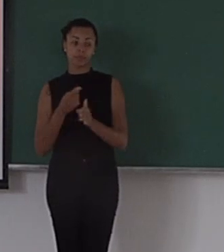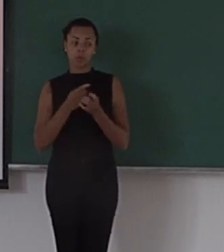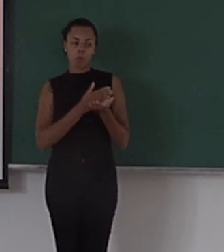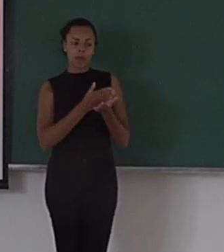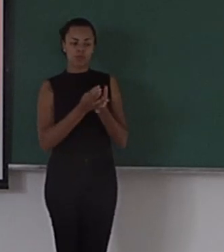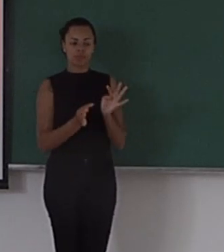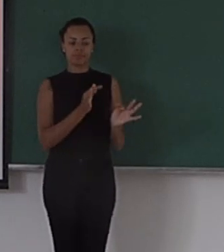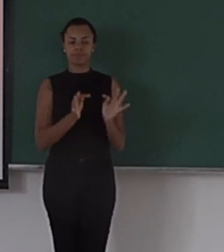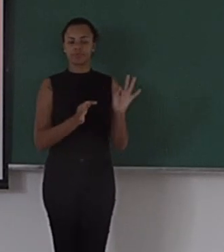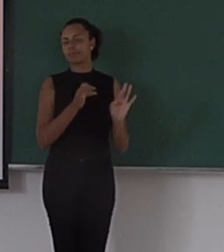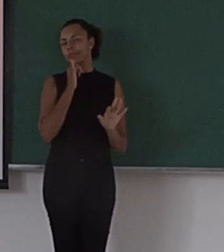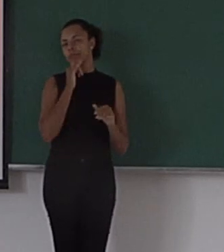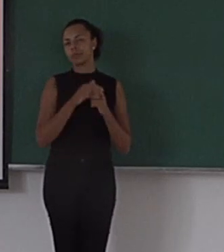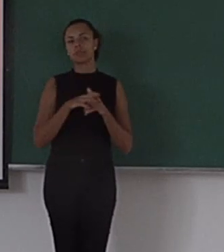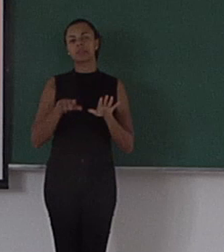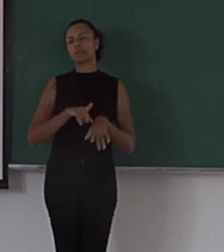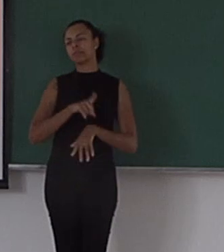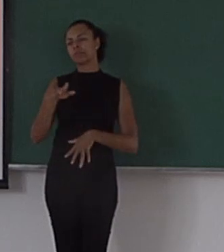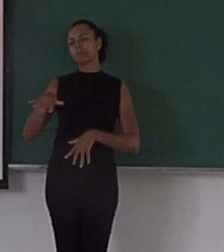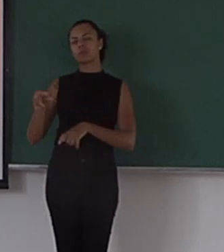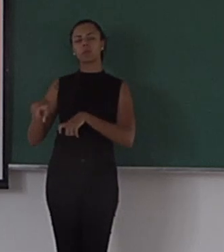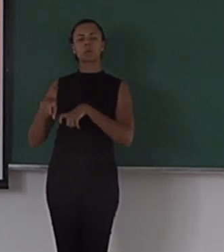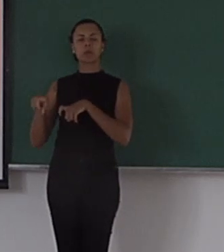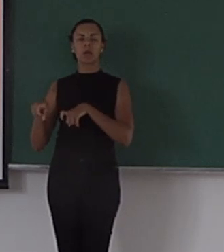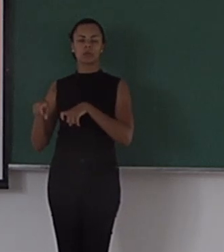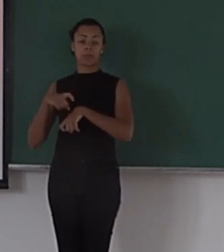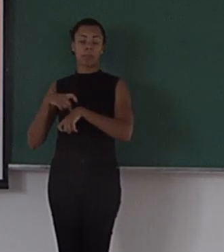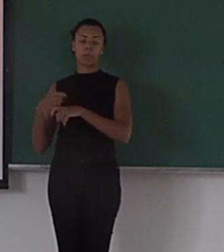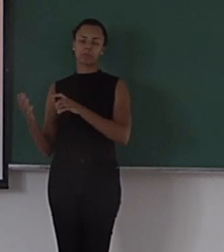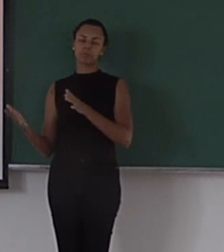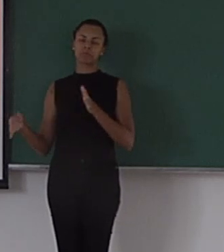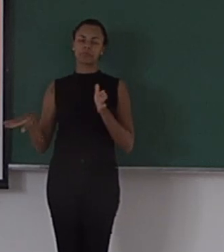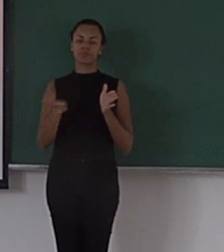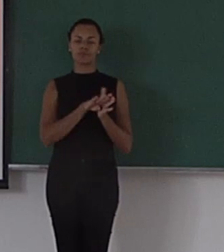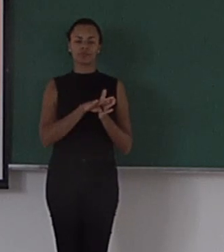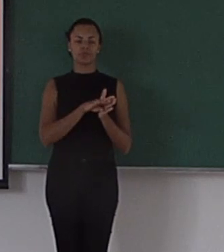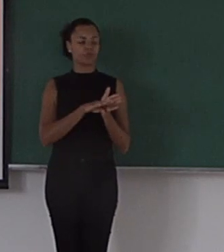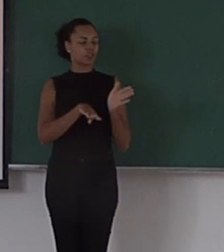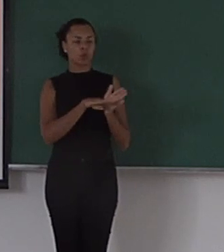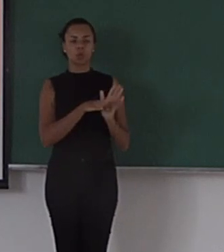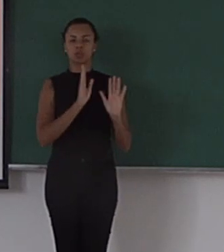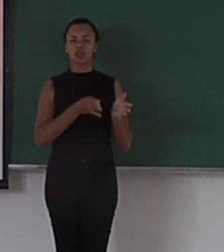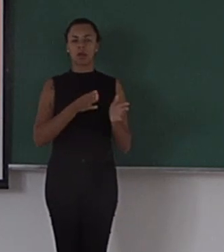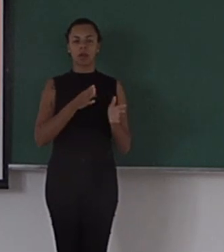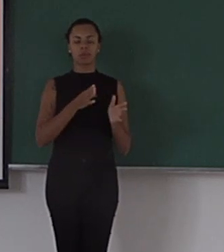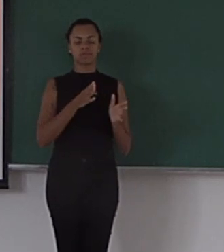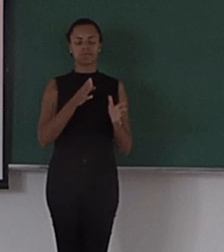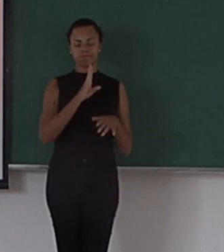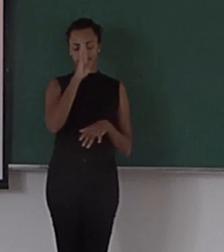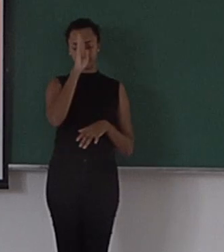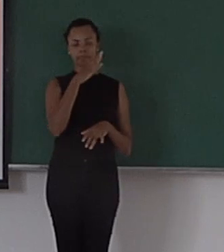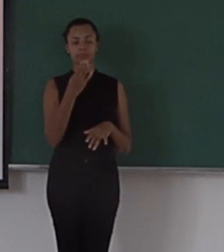Então, por exemplo, às vezes o cara queimou lá na zona rural, até ele chegar para a gente aqui, quando ele chega ele já está chocado, às vezes a gente não consegue fazer